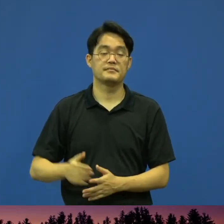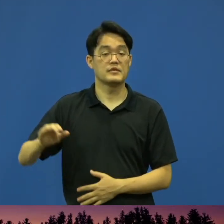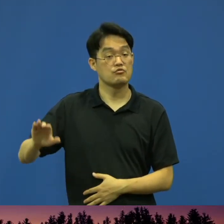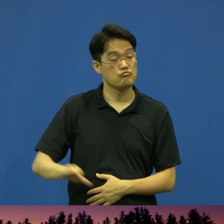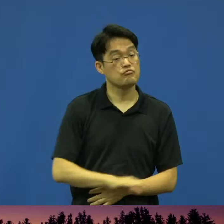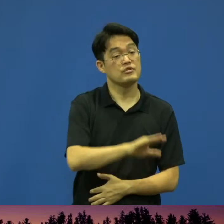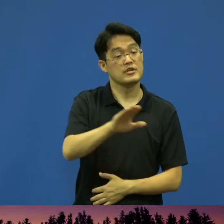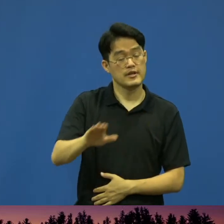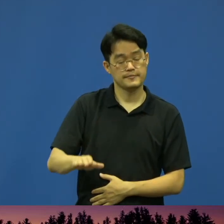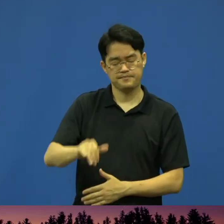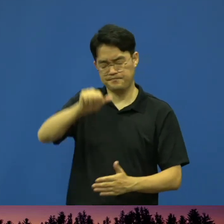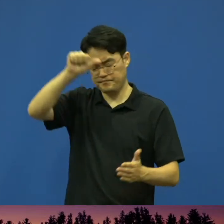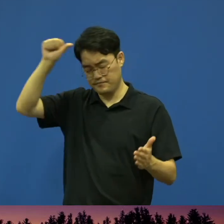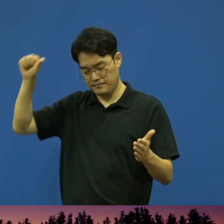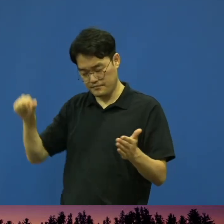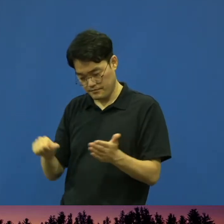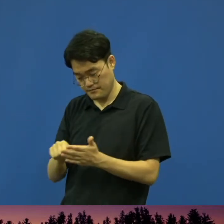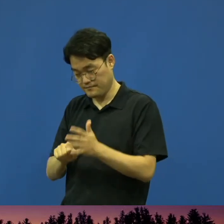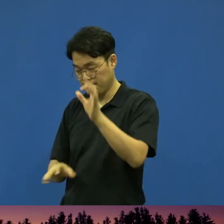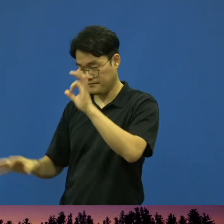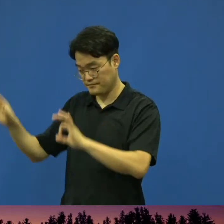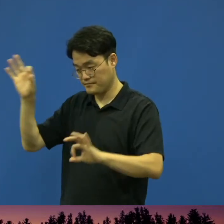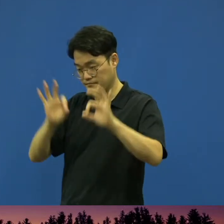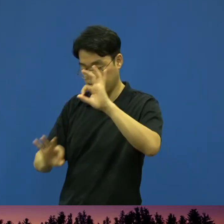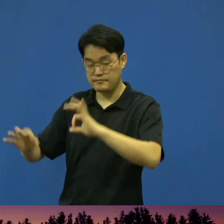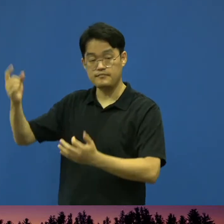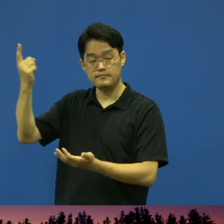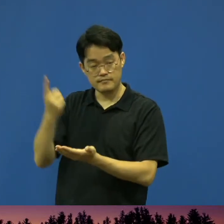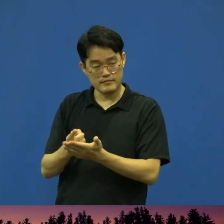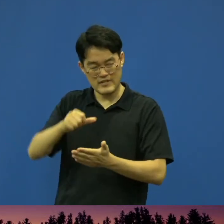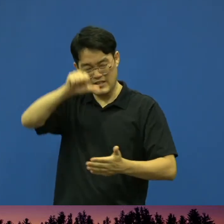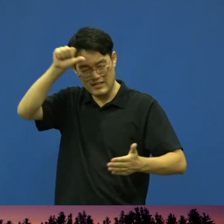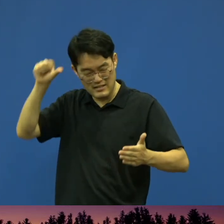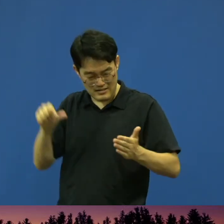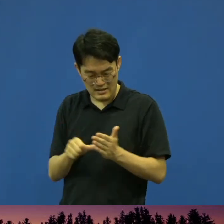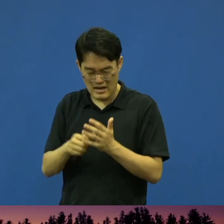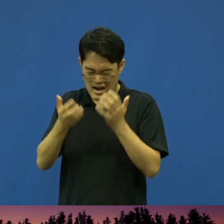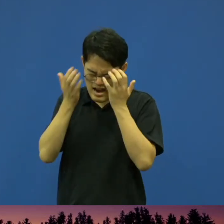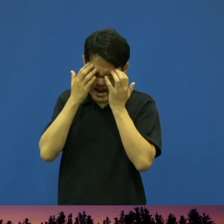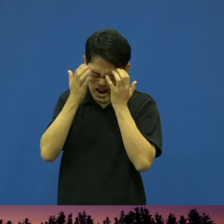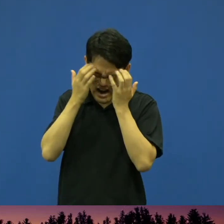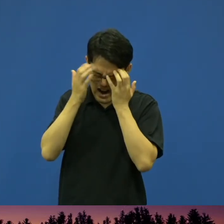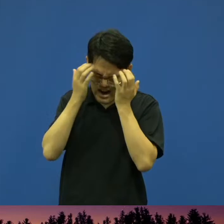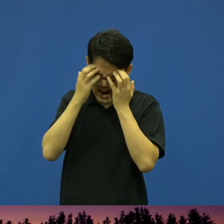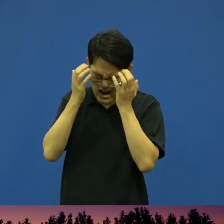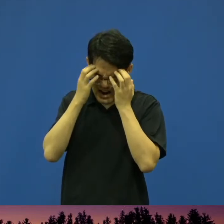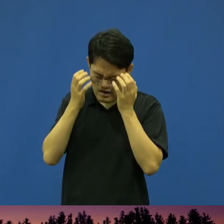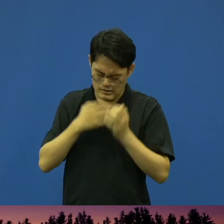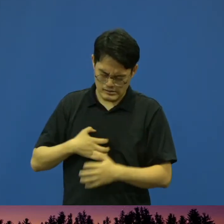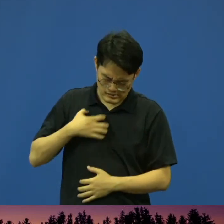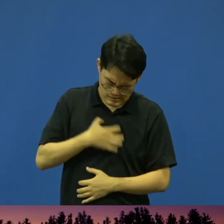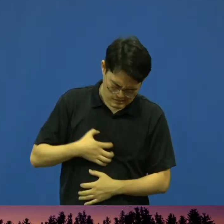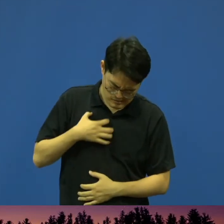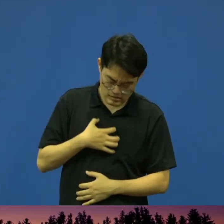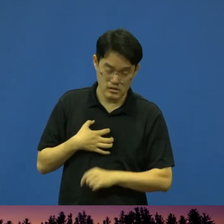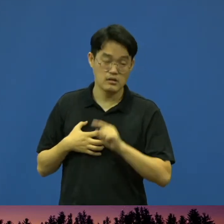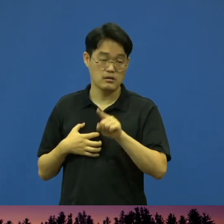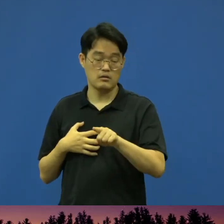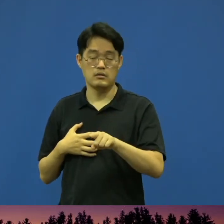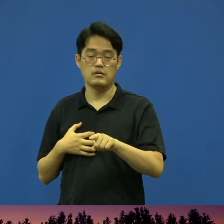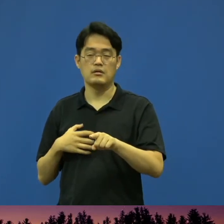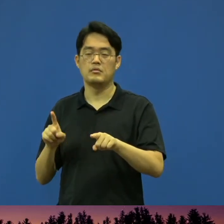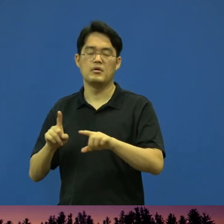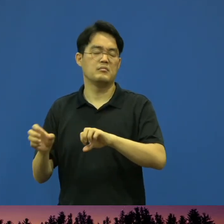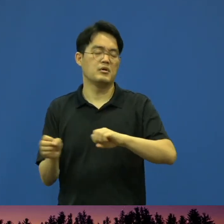우리의 인생에 찾아오는 이 인생의 광풍은 버릴 것이 아니라는 것입니다.